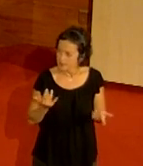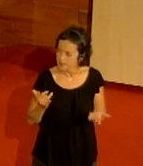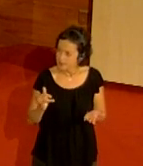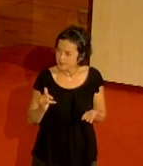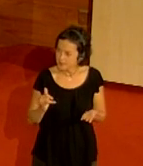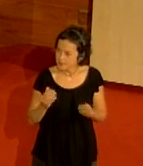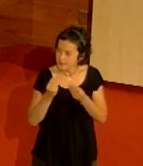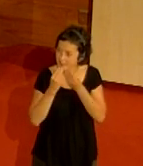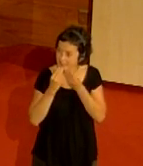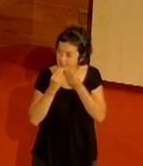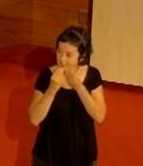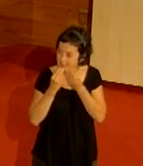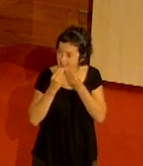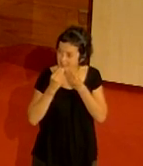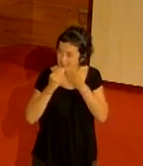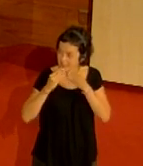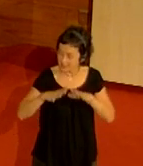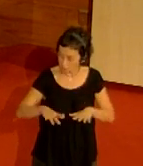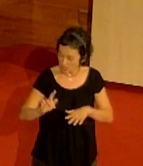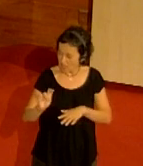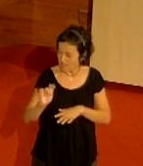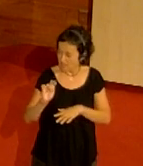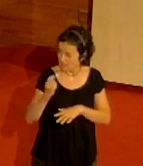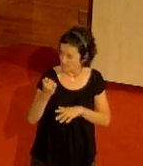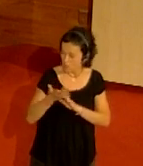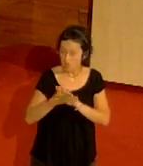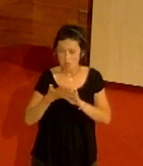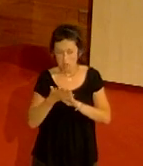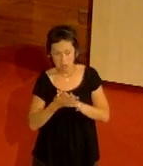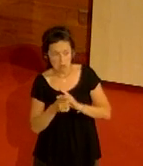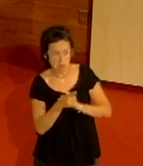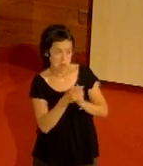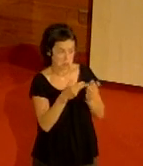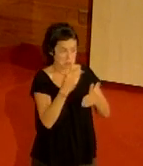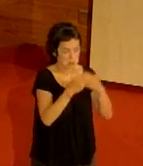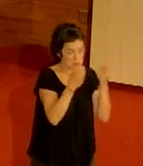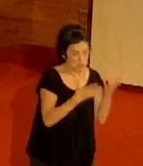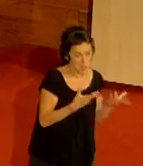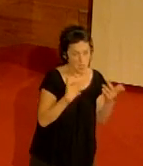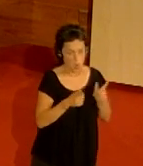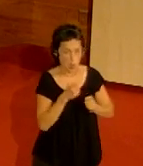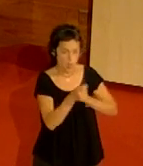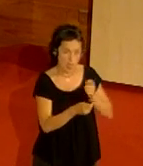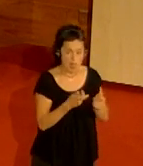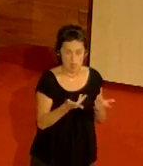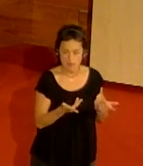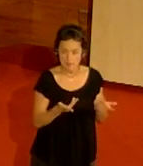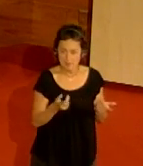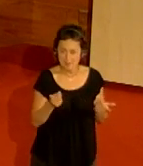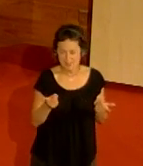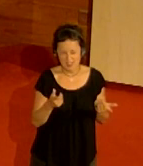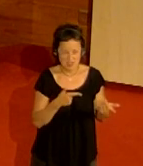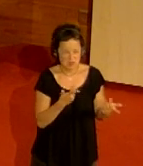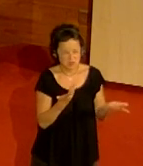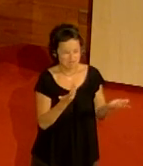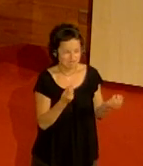Las historias de éxito que comentaba sobre, bueno, le va bien, aporta, etcétera, ¿no? Esto no tienen la mística que tienen otras que ya son,